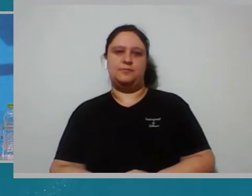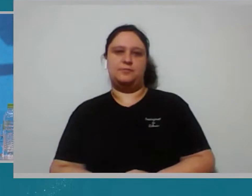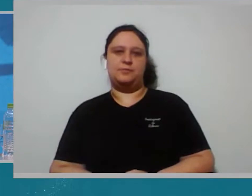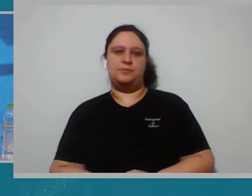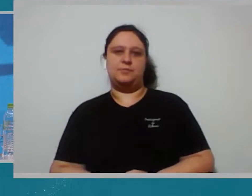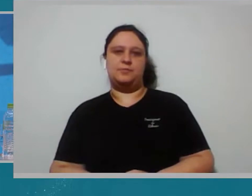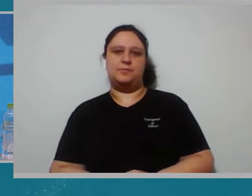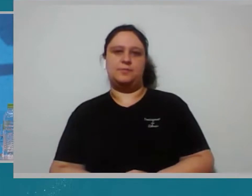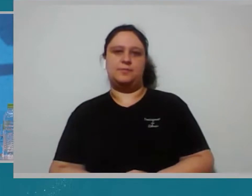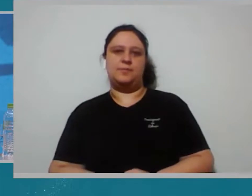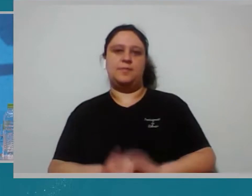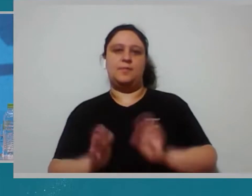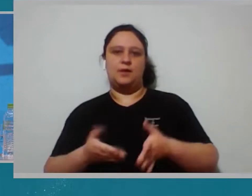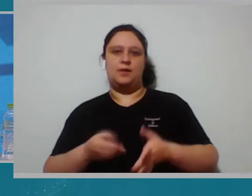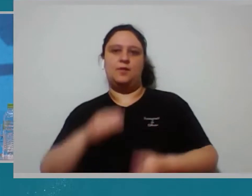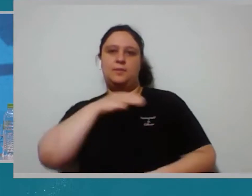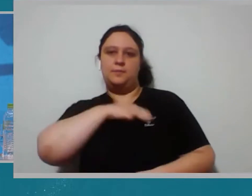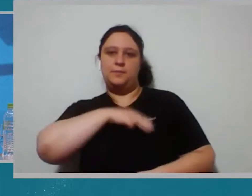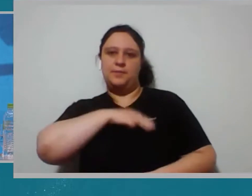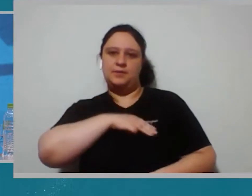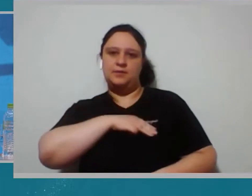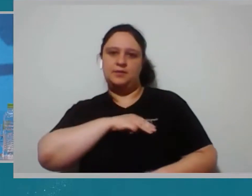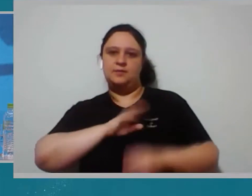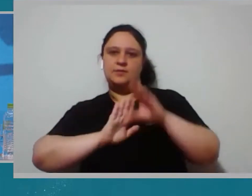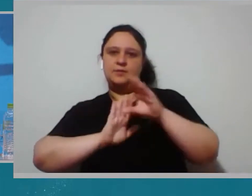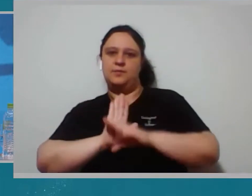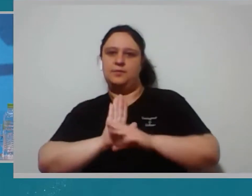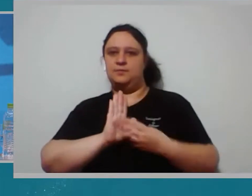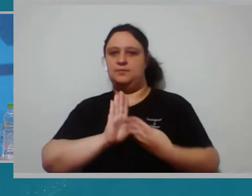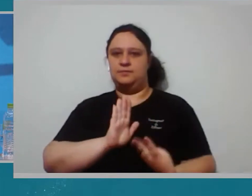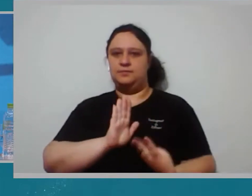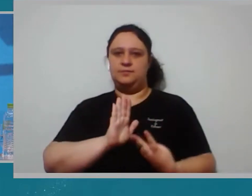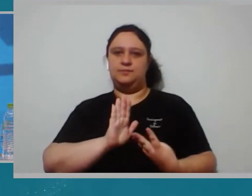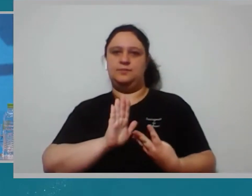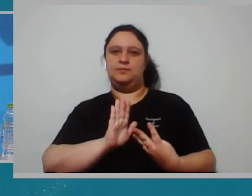Mateus, capítulo 3, novamente.